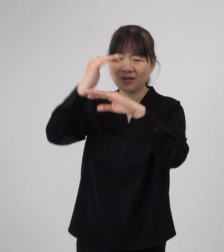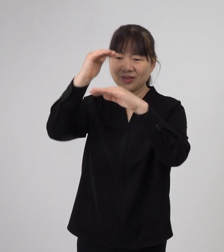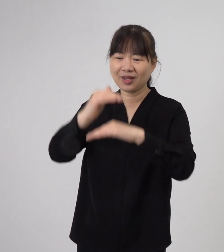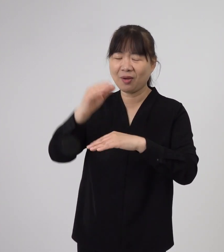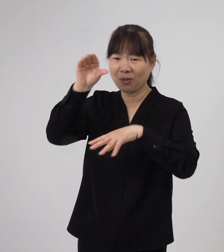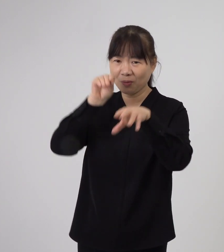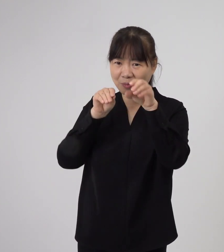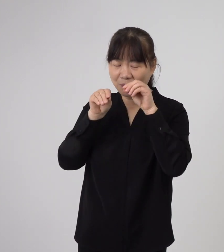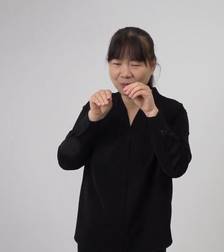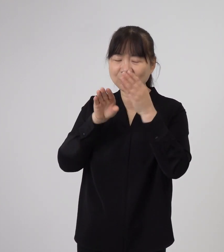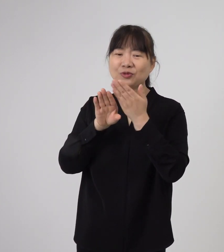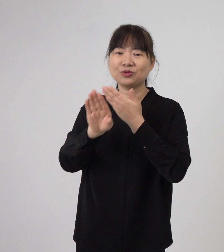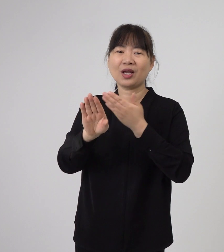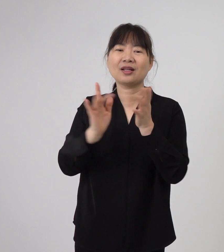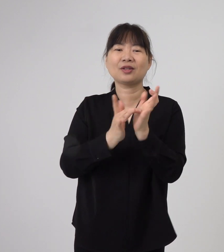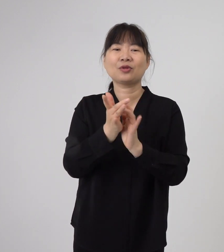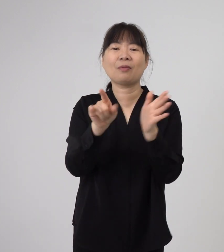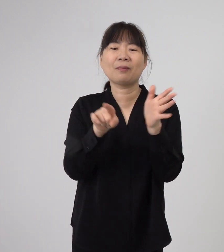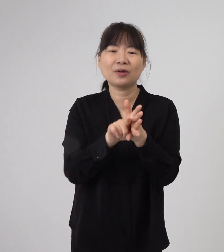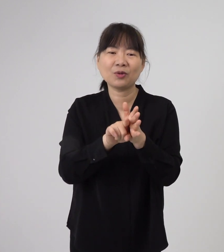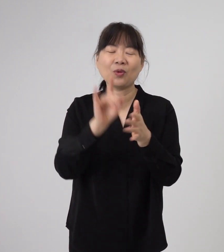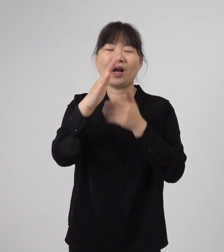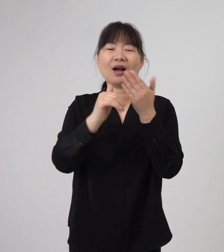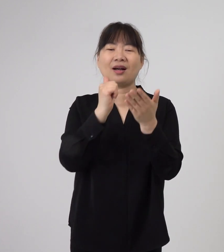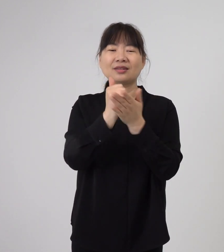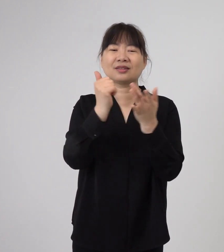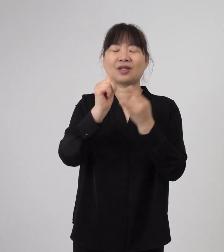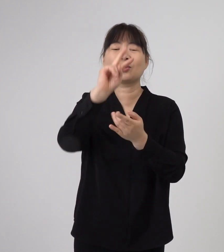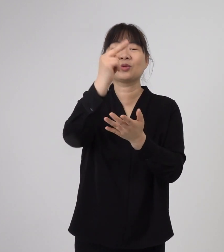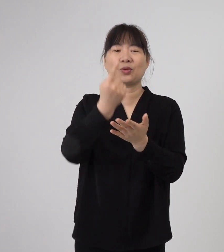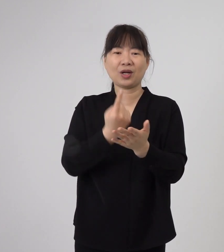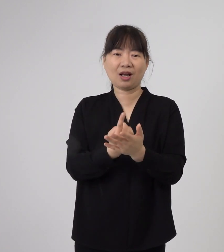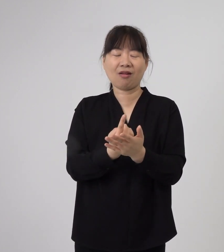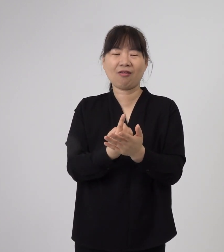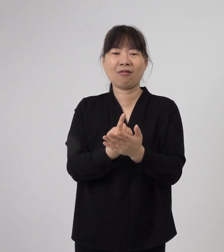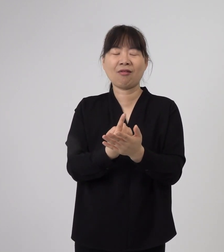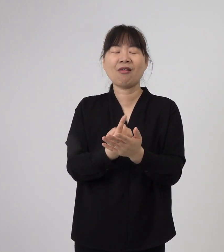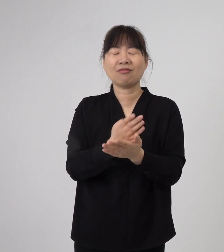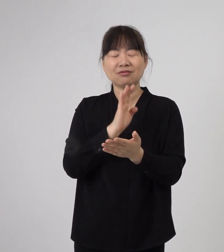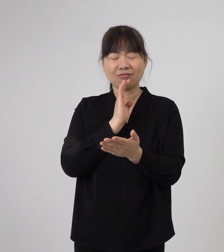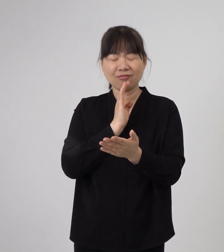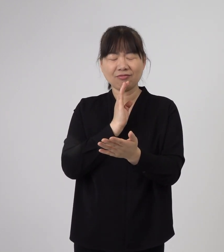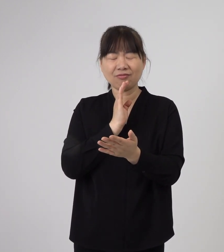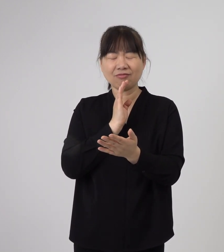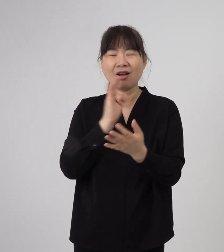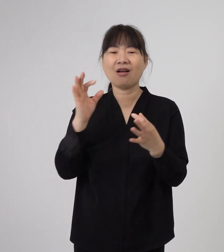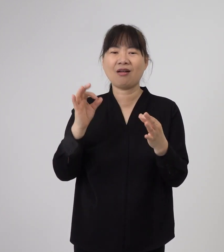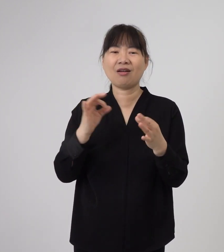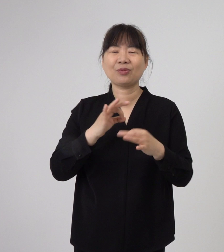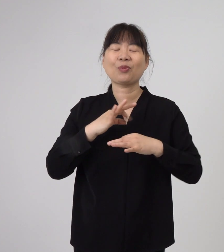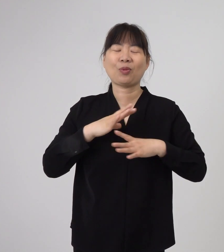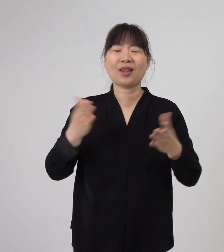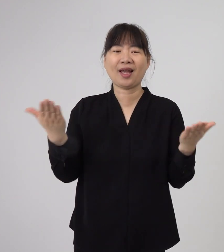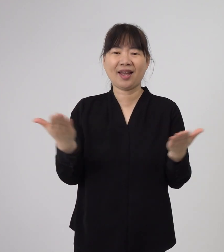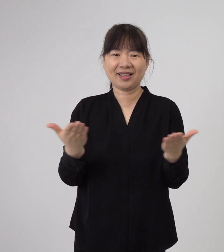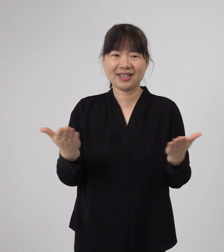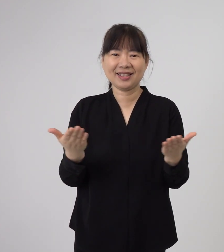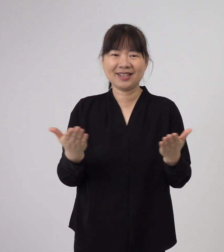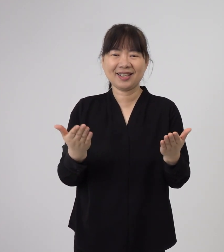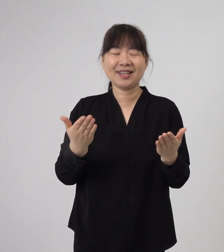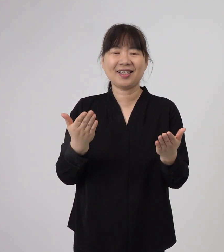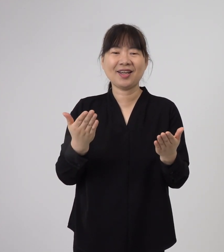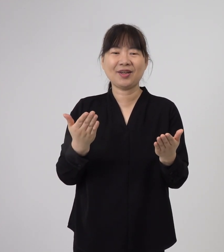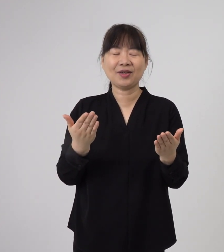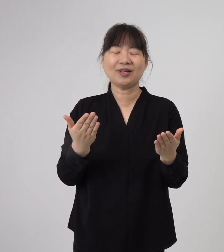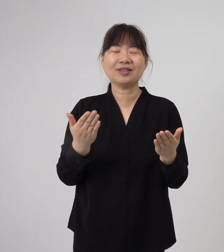듣고 그리스도를 영접하고 하나님 앞으로 돌아오는 이 놀라운 광경을